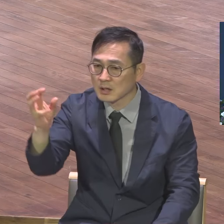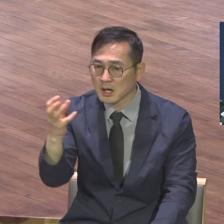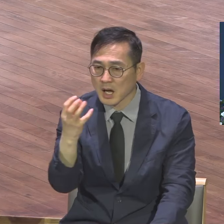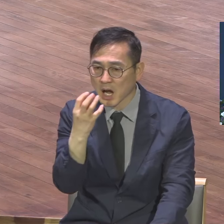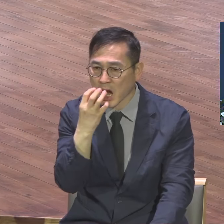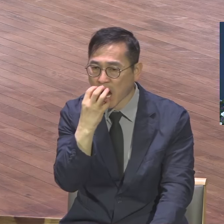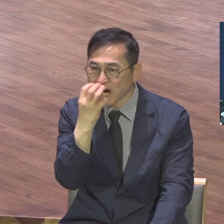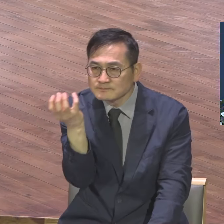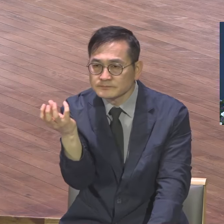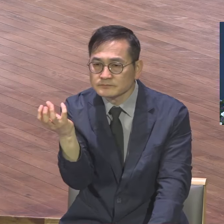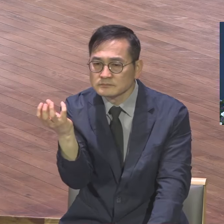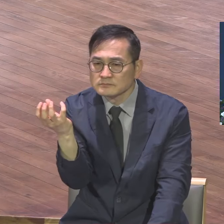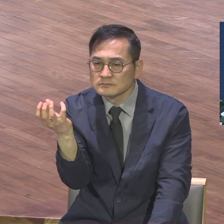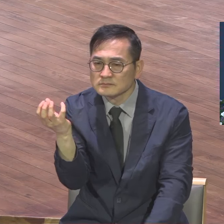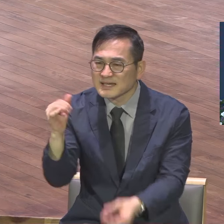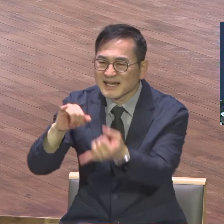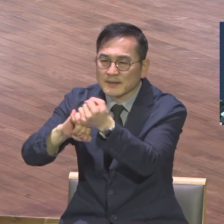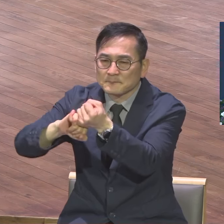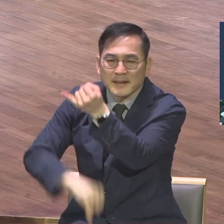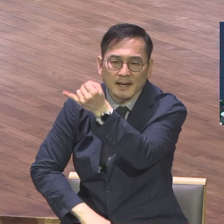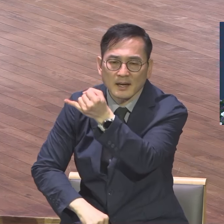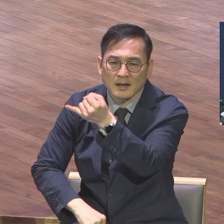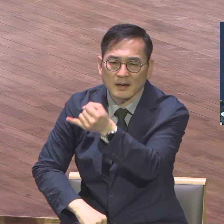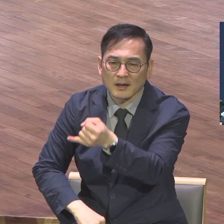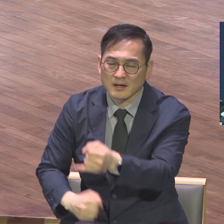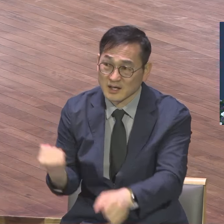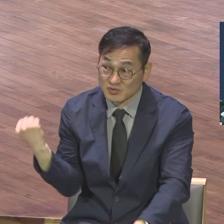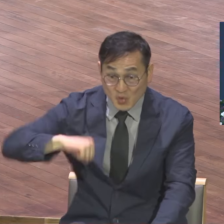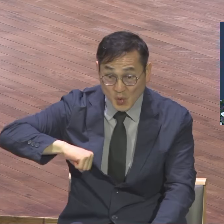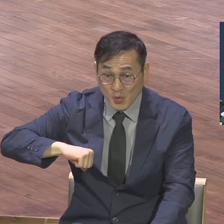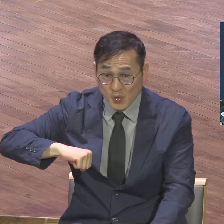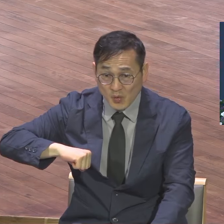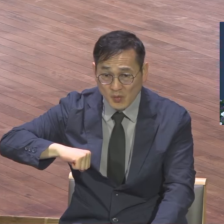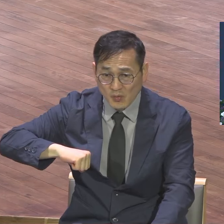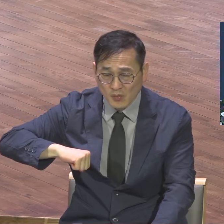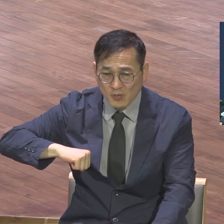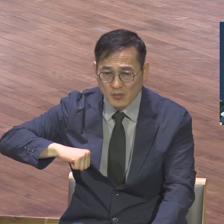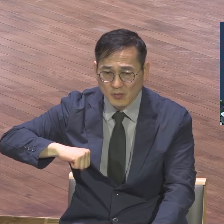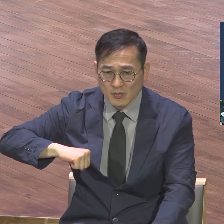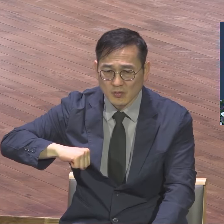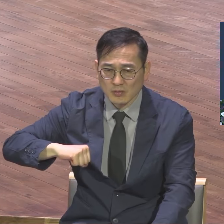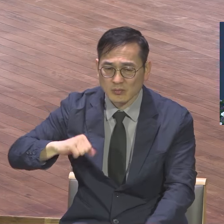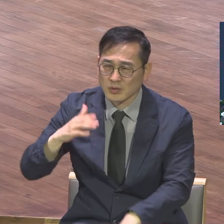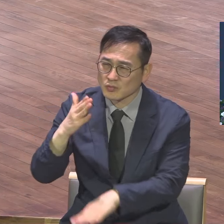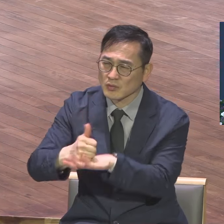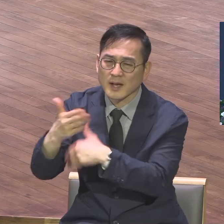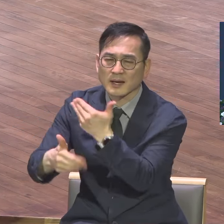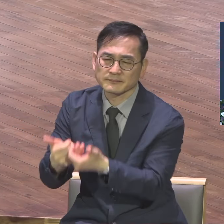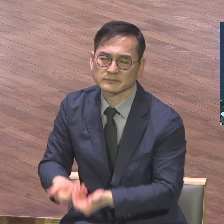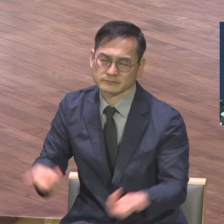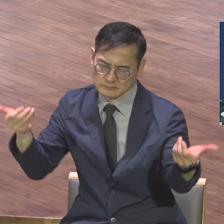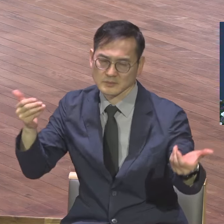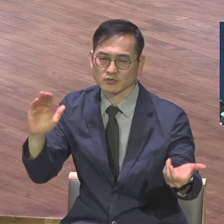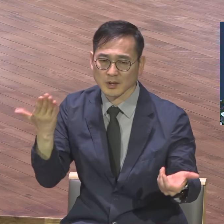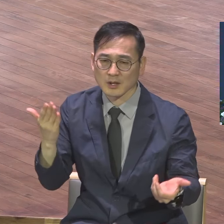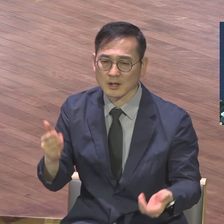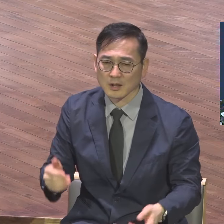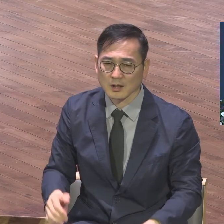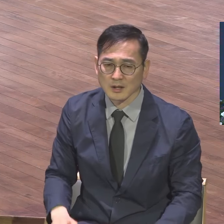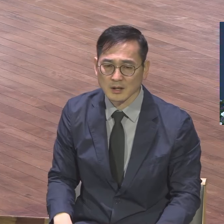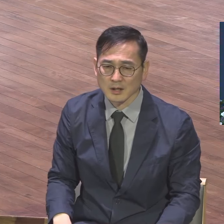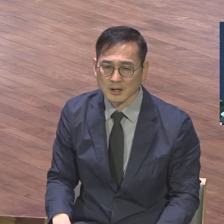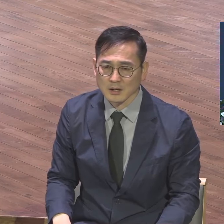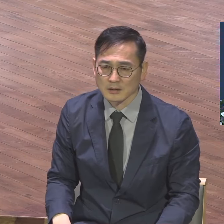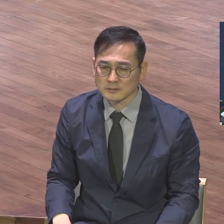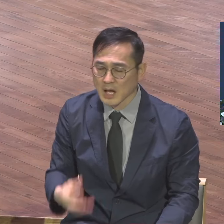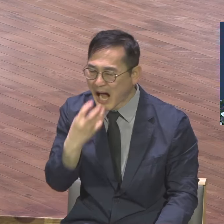하나님의 말씀을 어기기 때문에 떠나게 된 거예요. 하나님이 두려워 숨어 안 그랬는데 당장